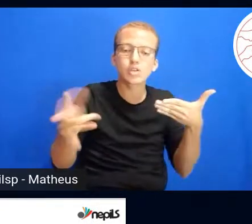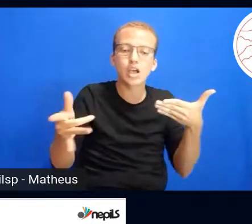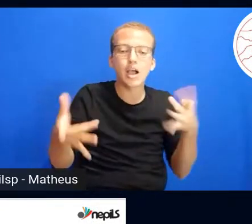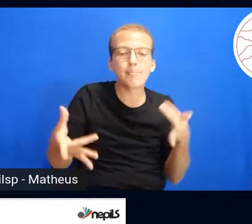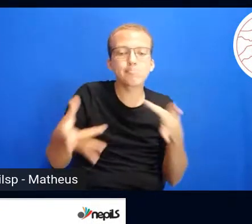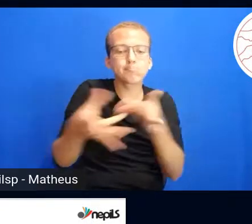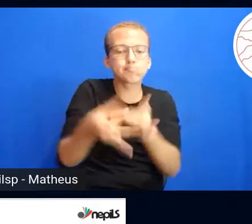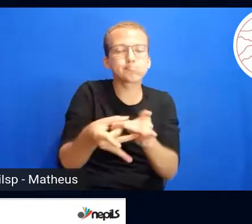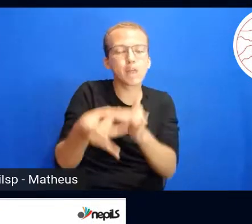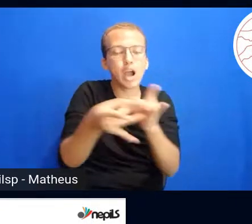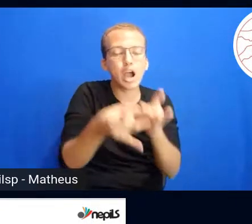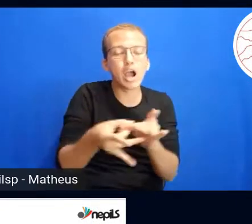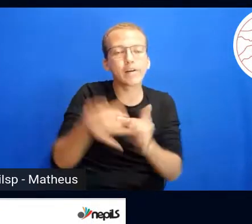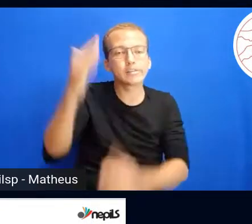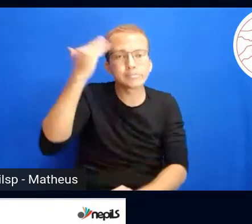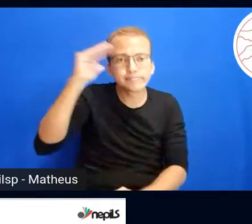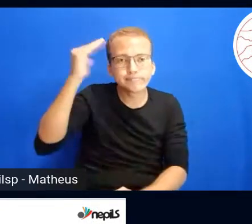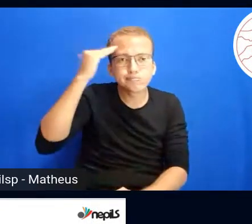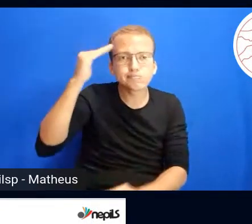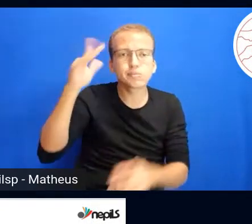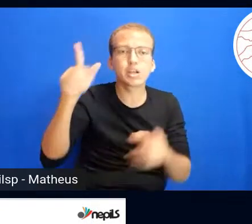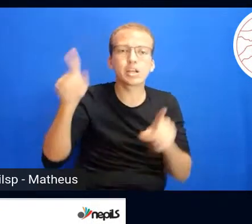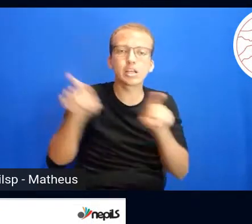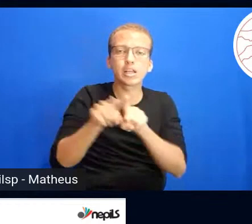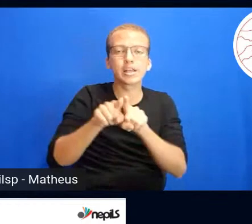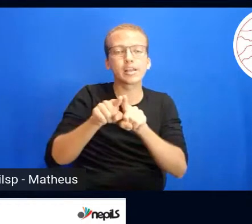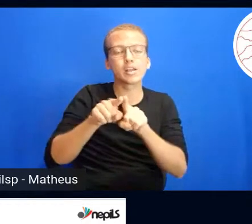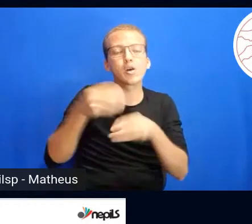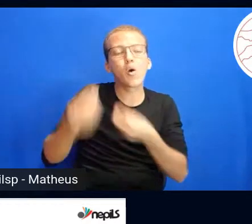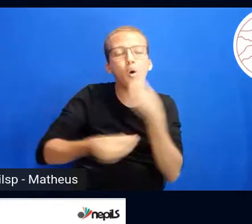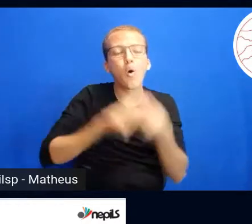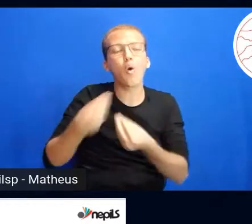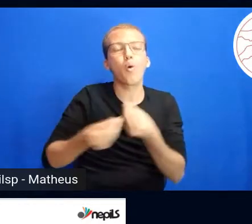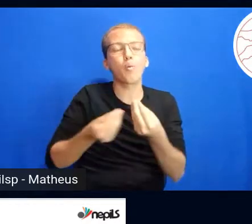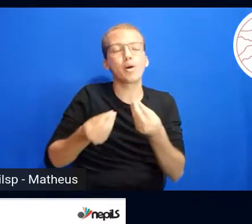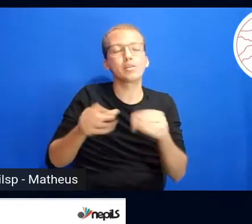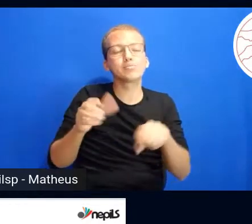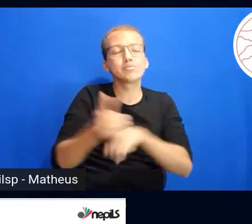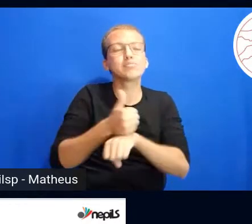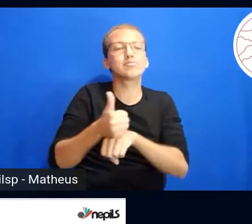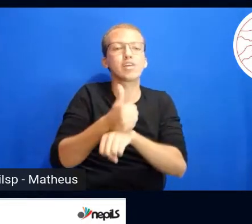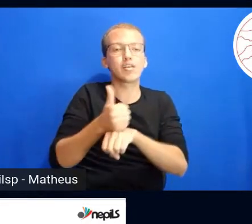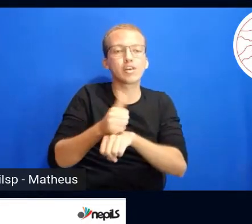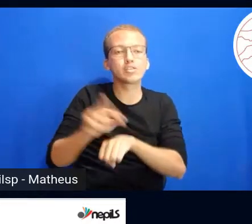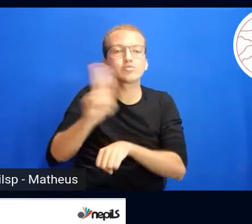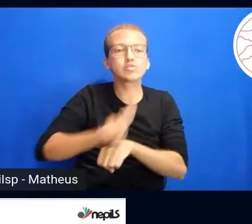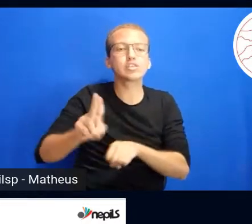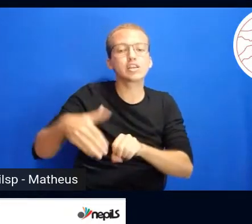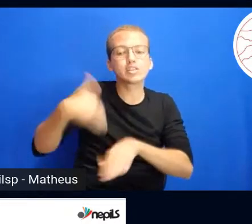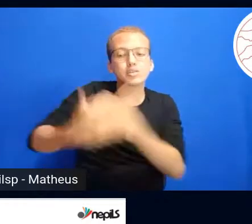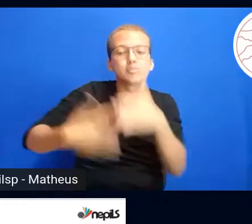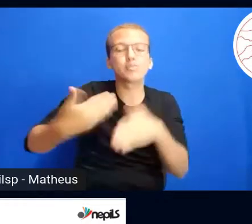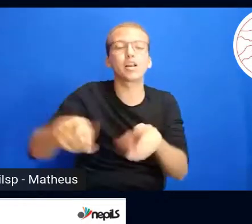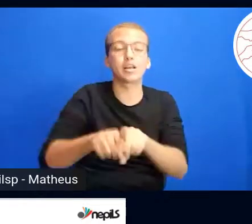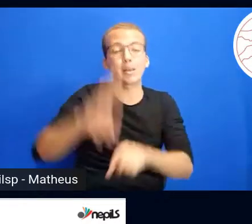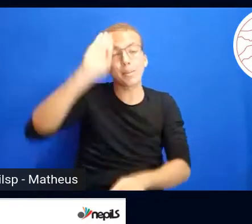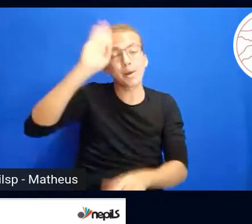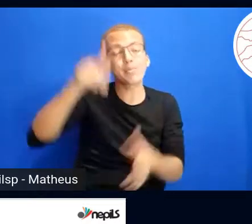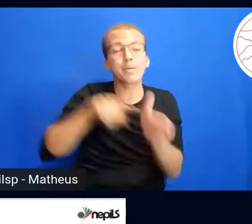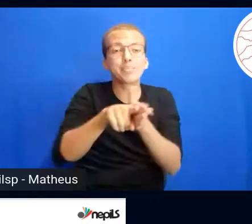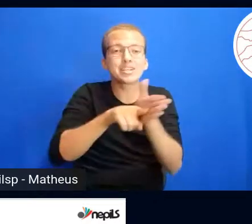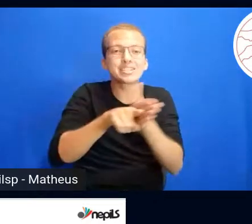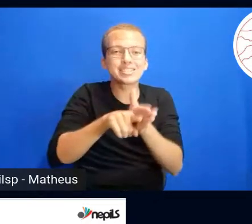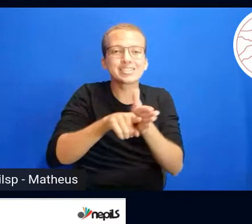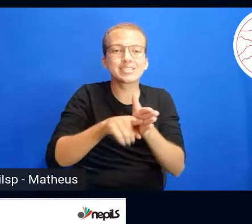sendo organizado nesse contexto educacional dos suros no Brasil, especificamente na Bahia. E e essa e como